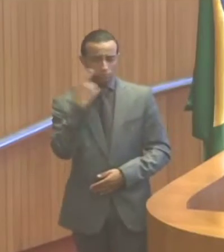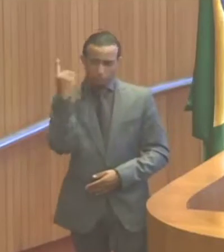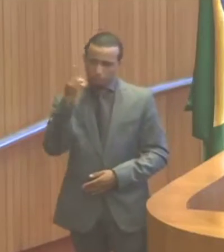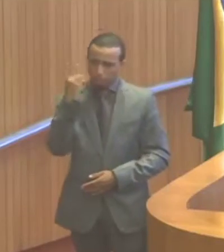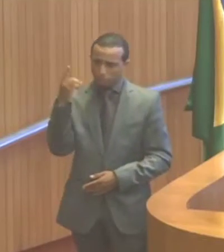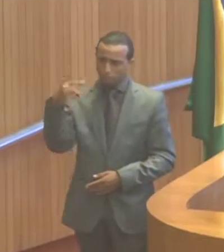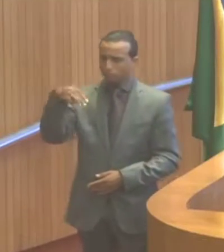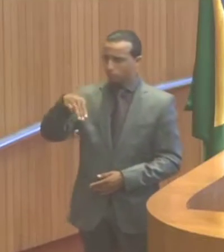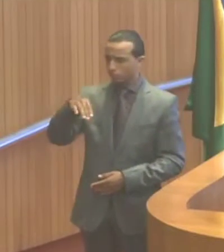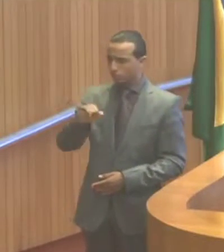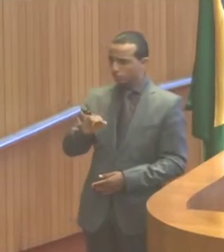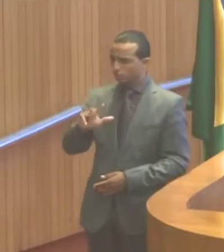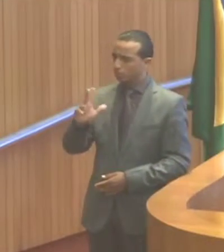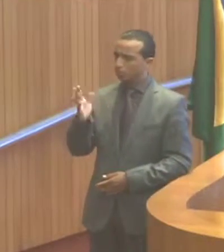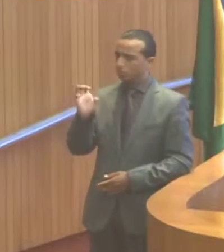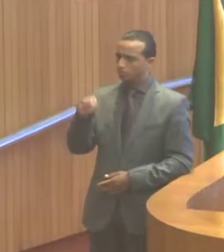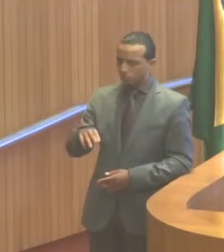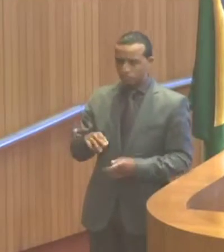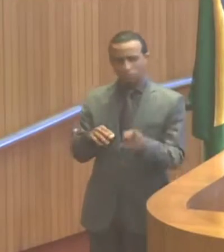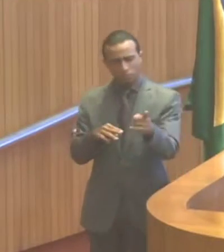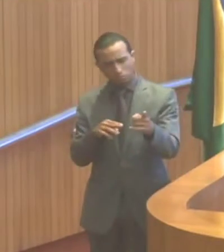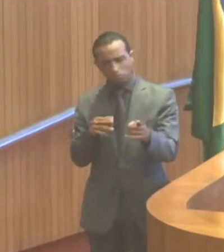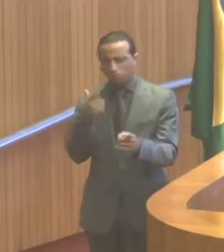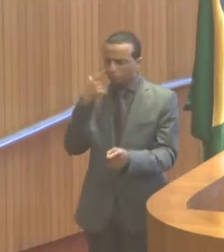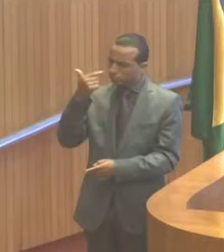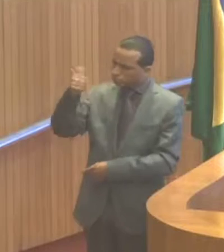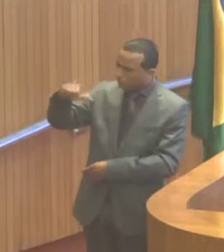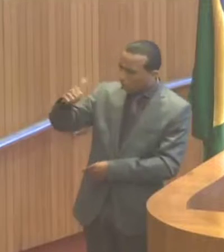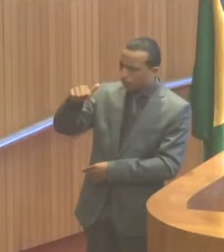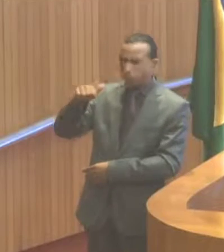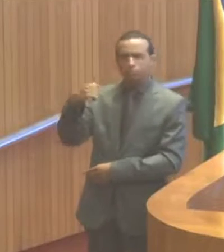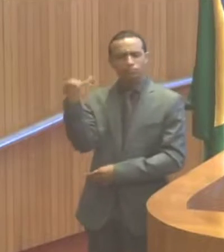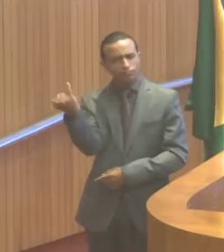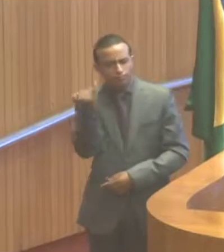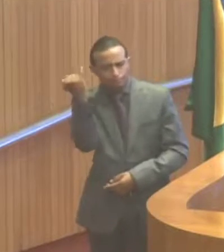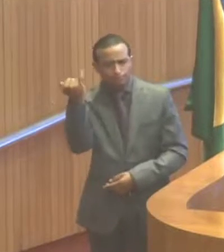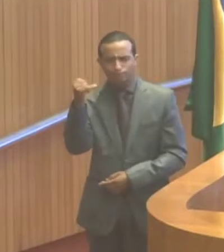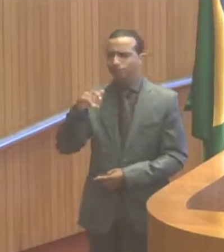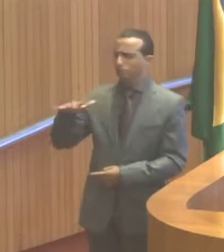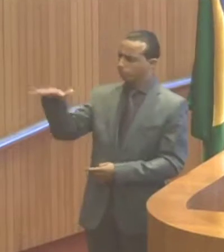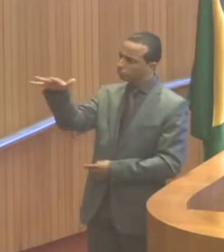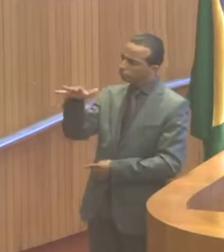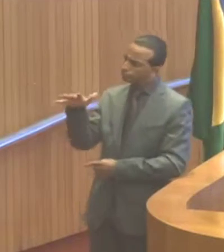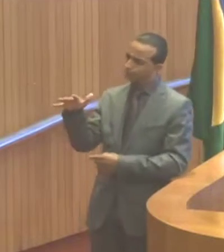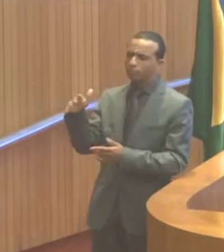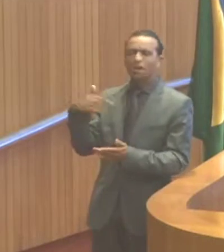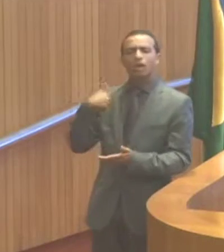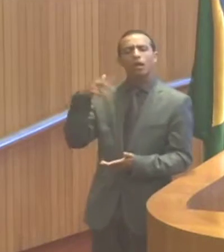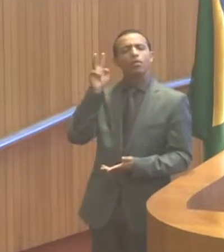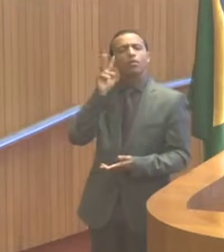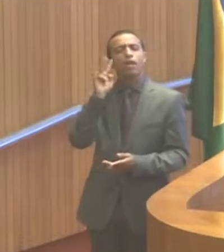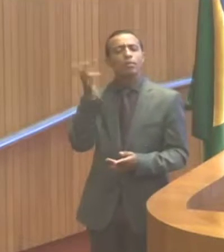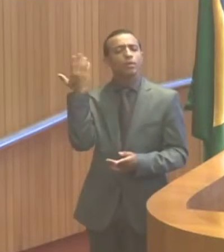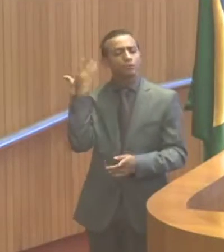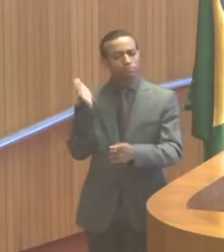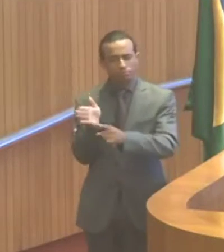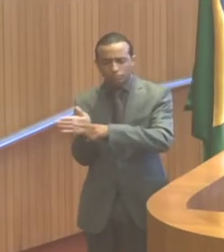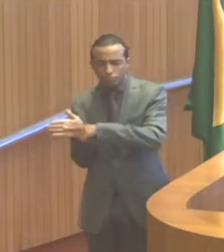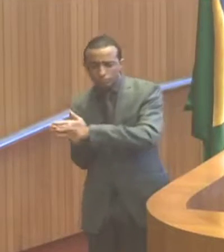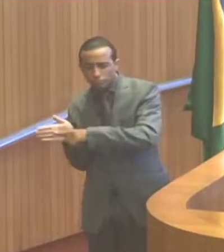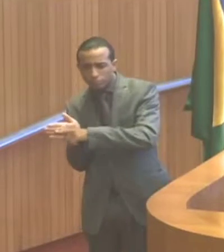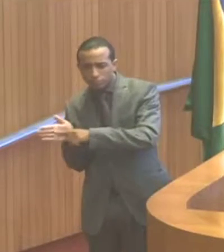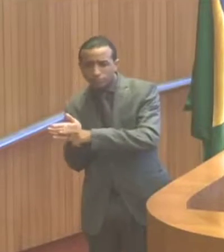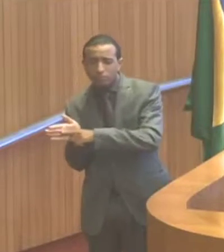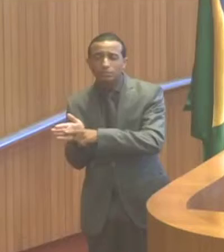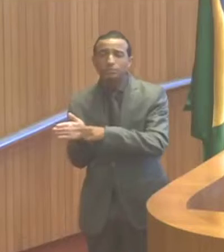Excelência faz uma avaliação importante desse cenário. E eu me lembro, deputado Milhomem, que há um tempo atrás, nas pesquisas que eram apresentadas pelos